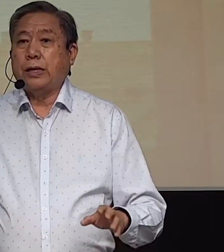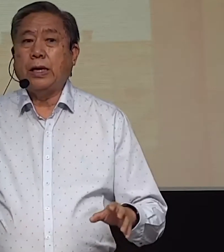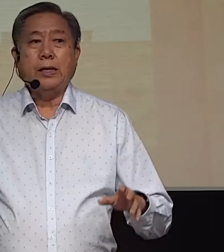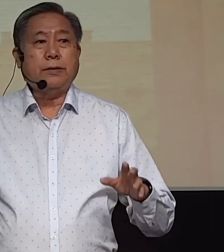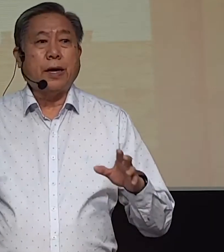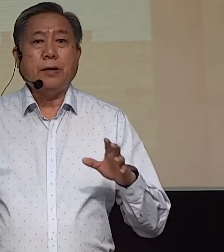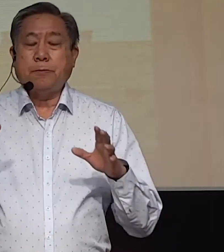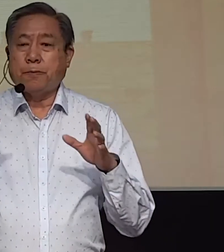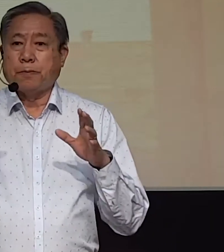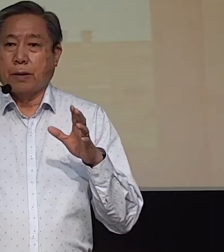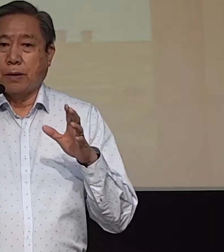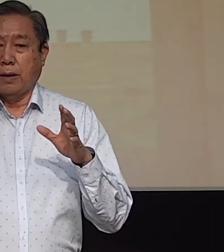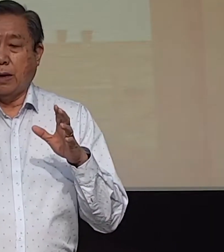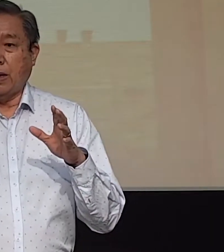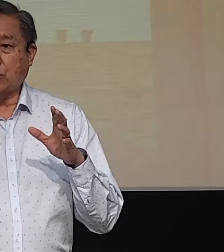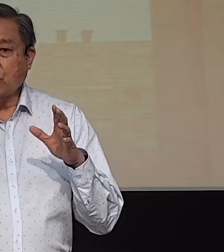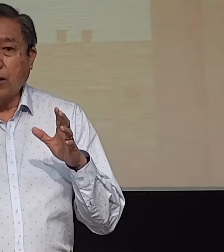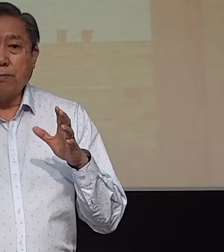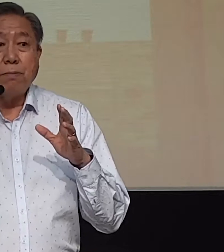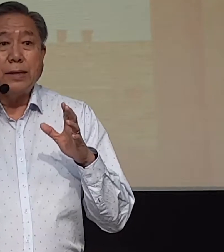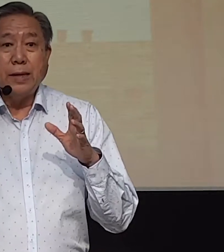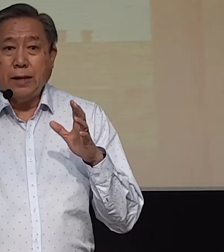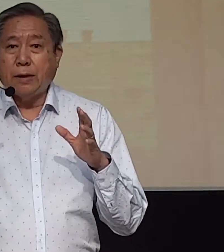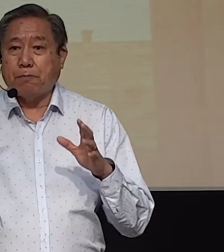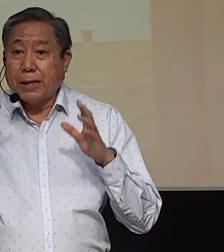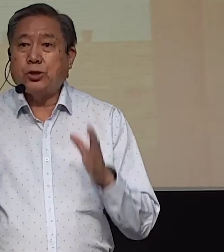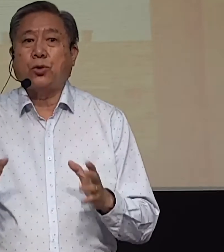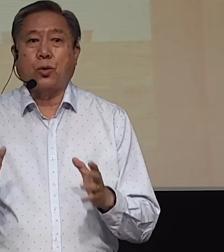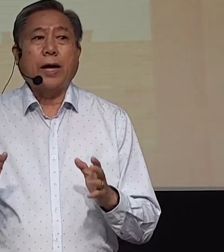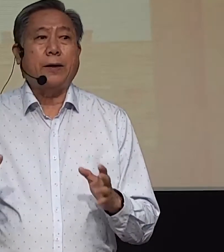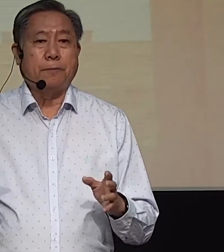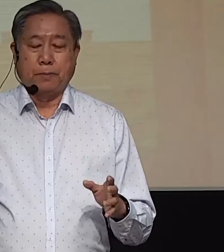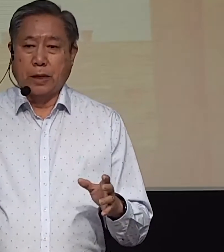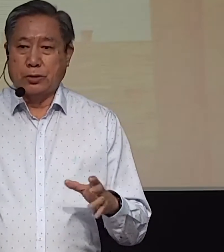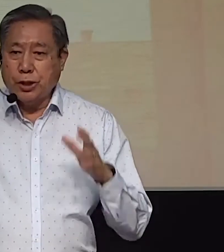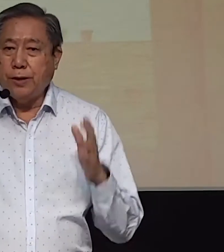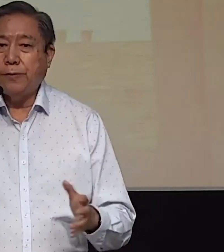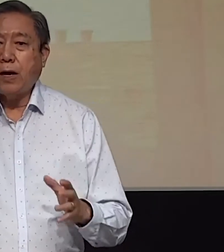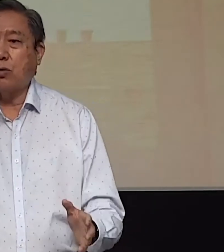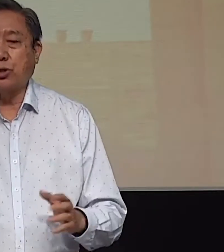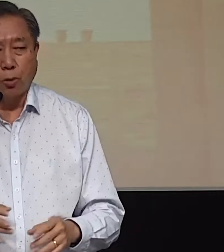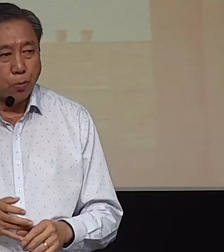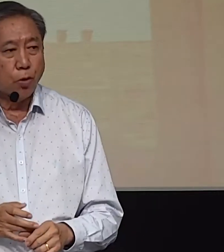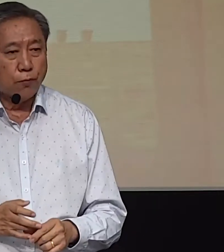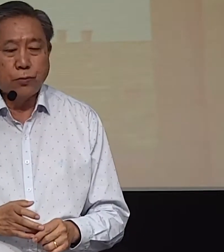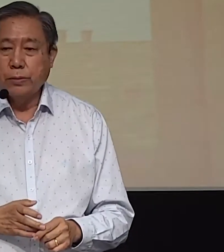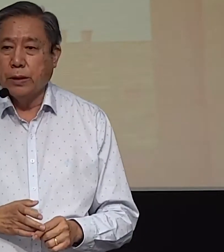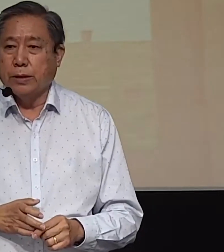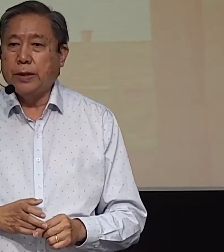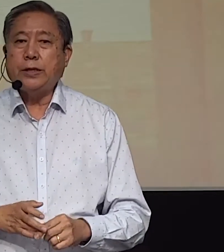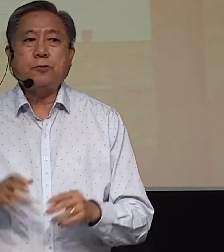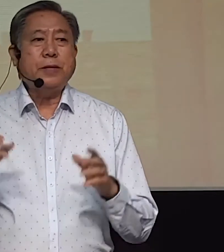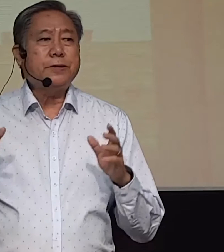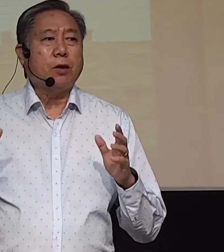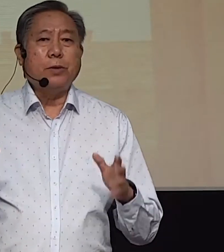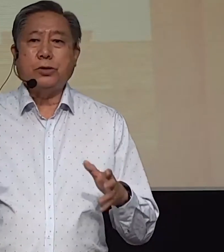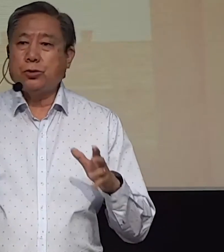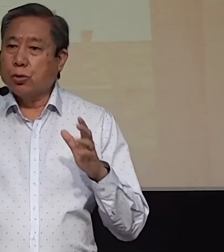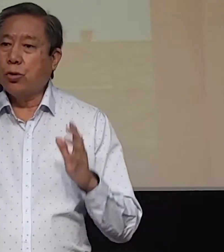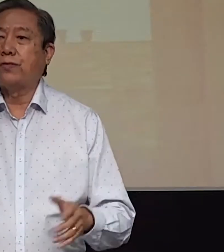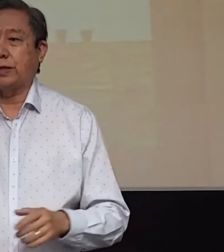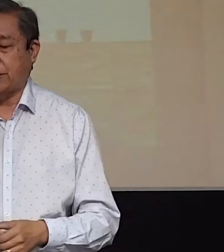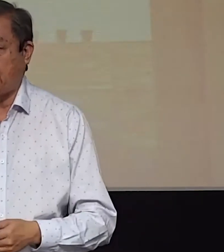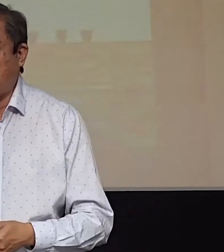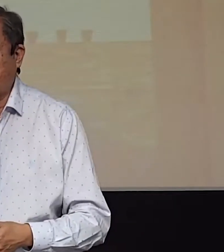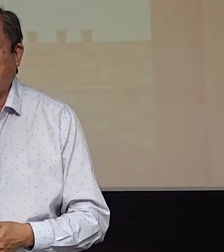Deus, ele tem a sua maneira particular de lidar com o seu povo, e especialmente